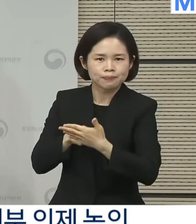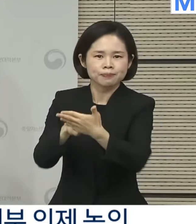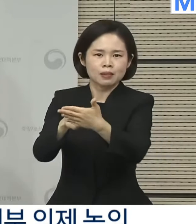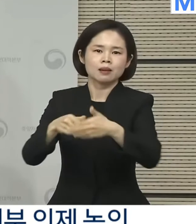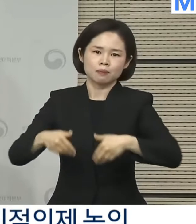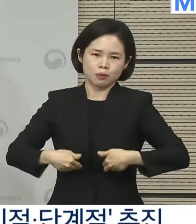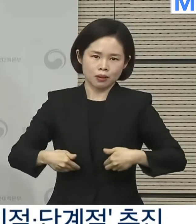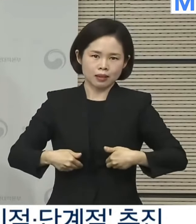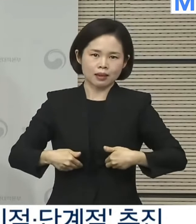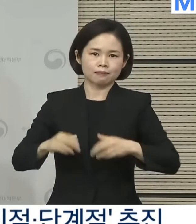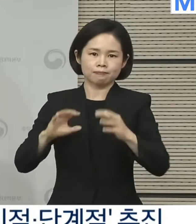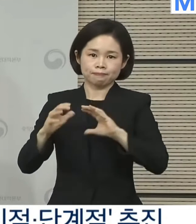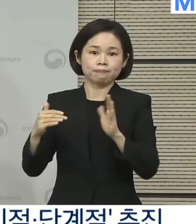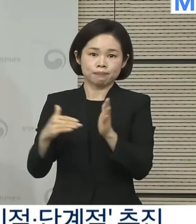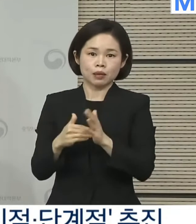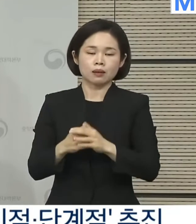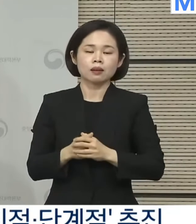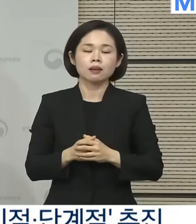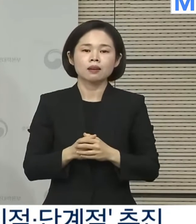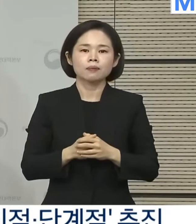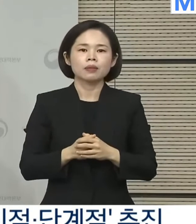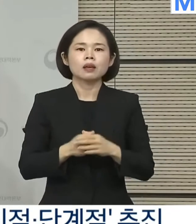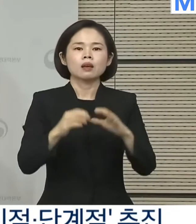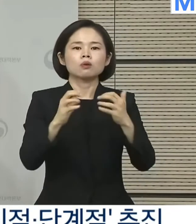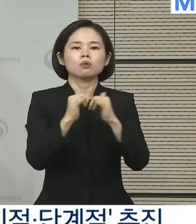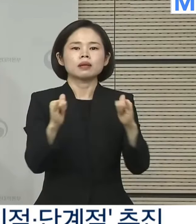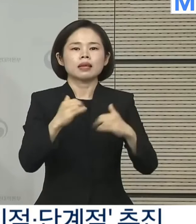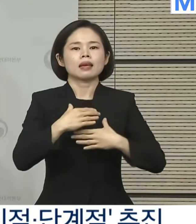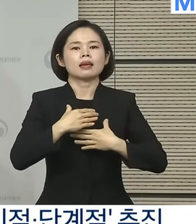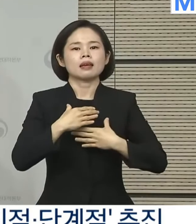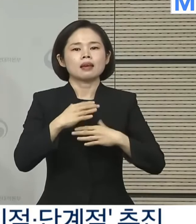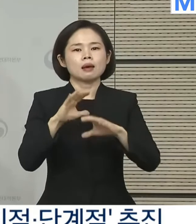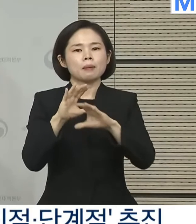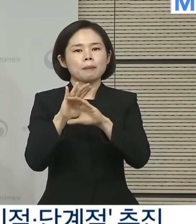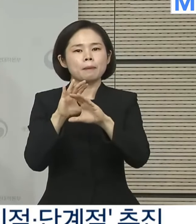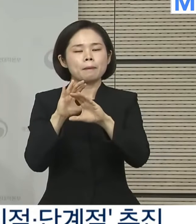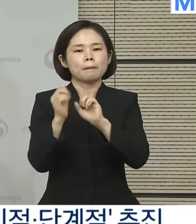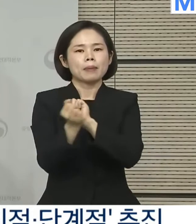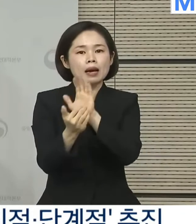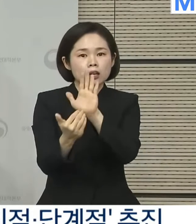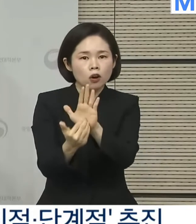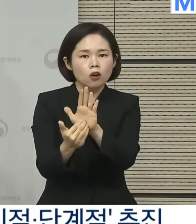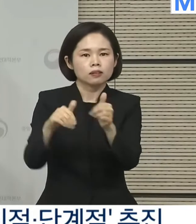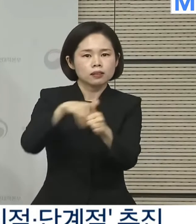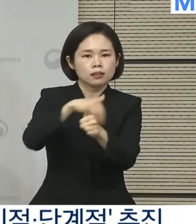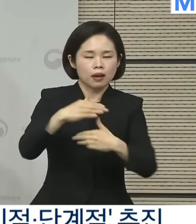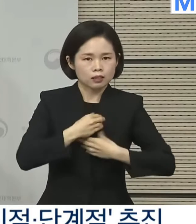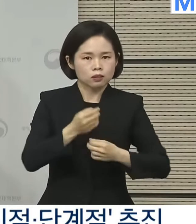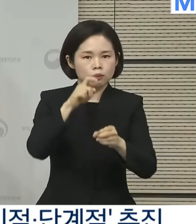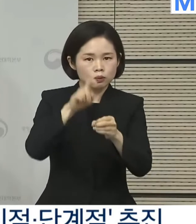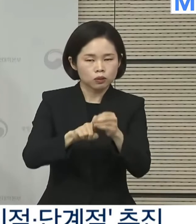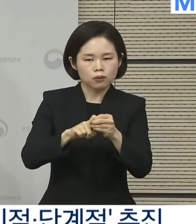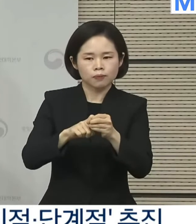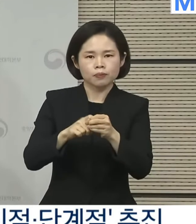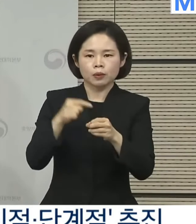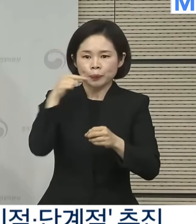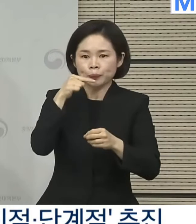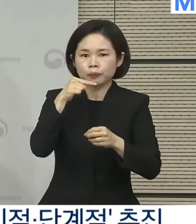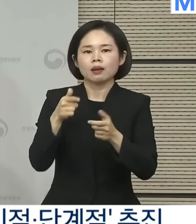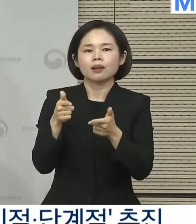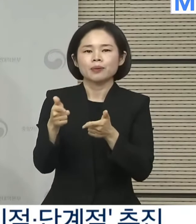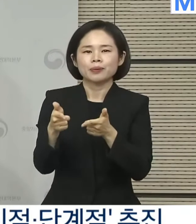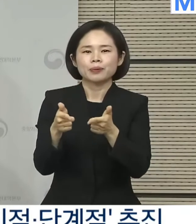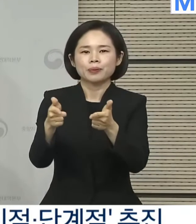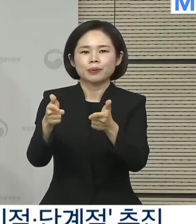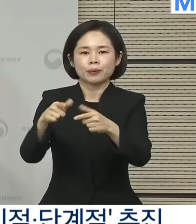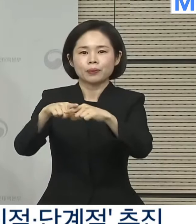강조하셨습니다. 또한 국민의 안전과 안정적인 방역 상황을 위해 단계적으로 그리고 점진적으로